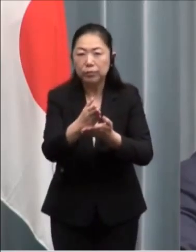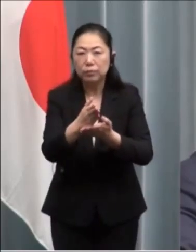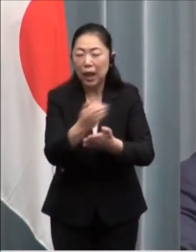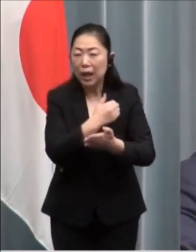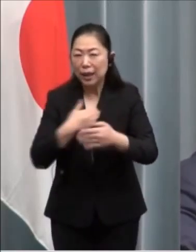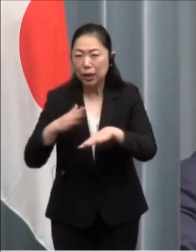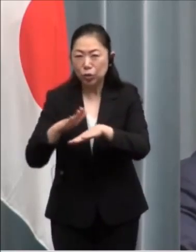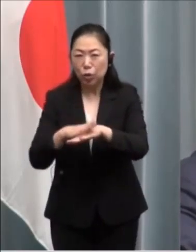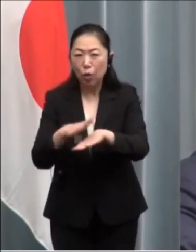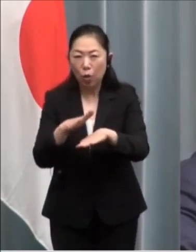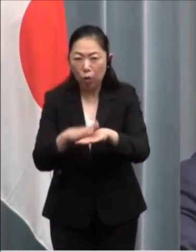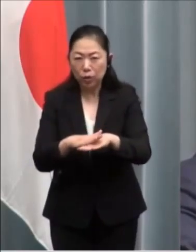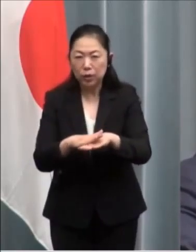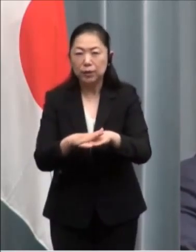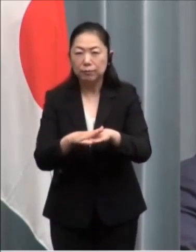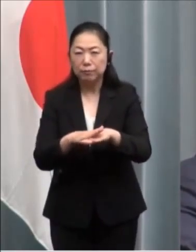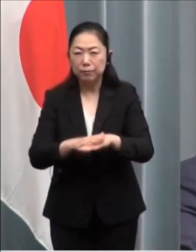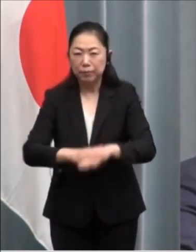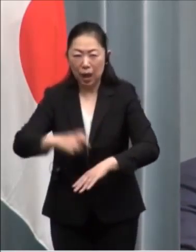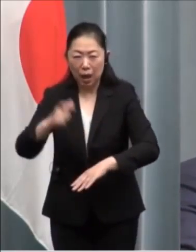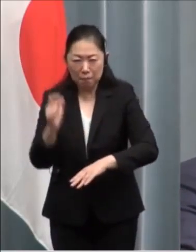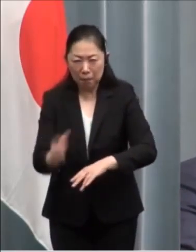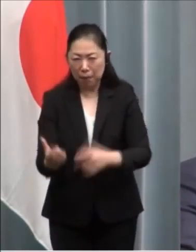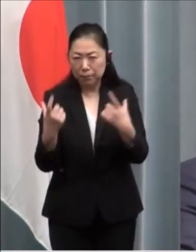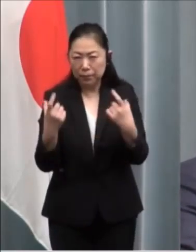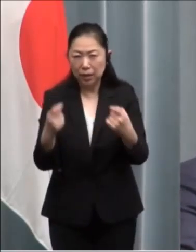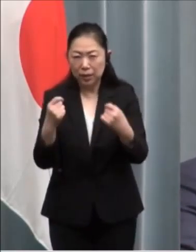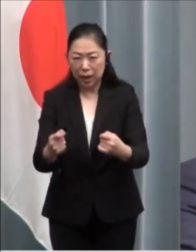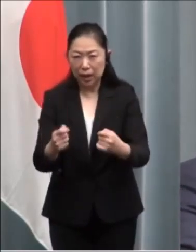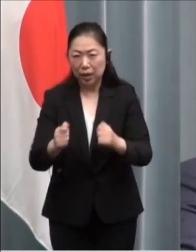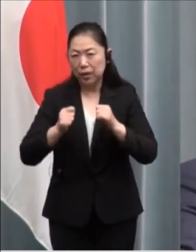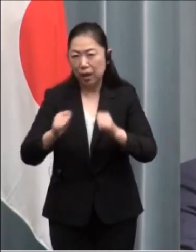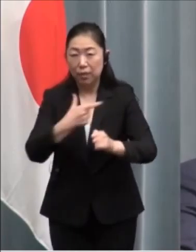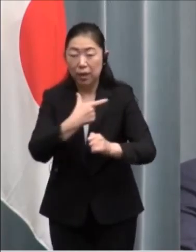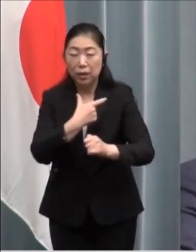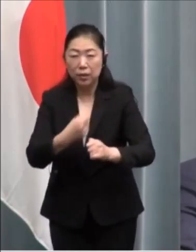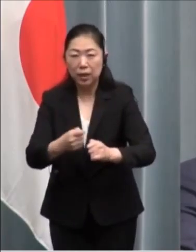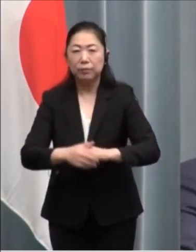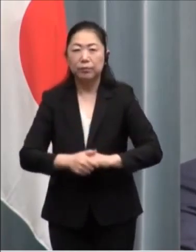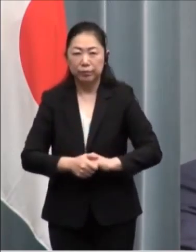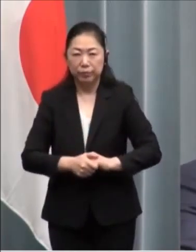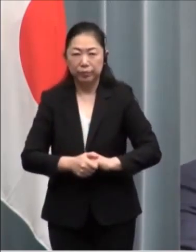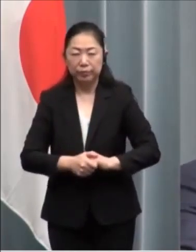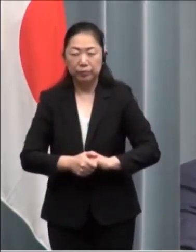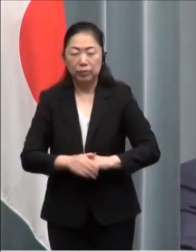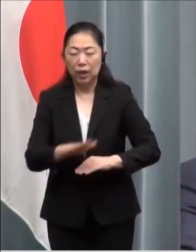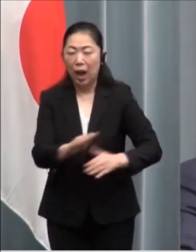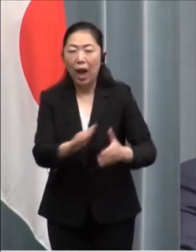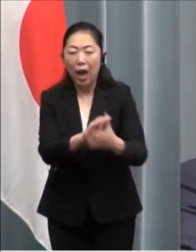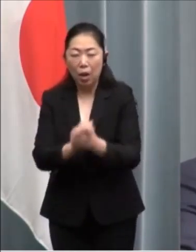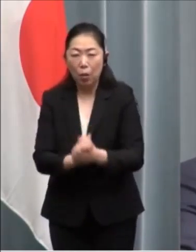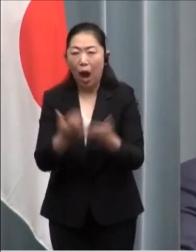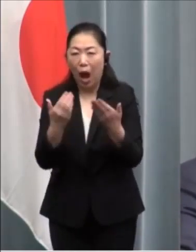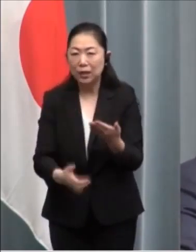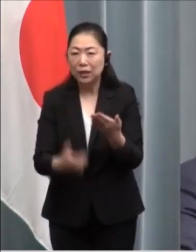ができるように、万全で、臨んでいきたいというふうに思います。で、この平和安全法